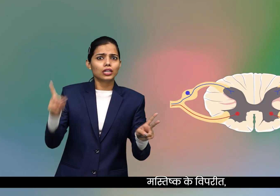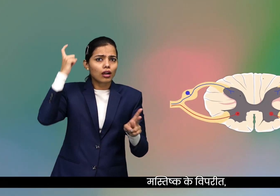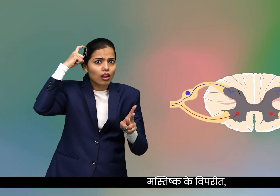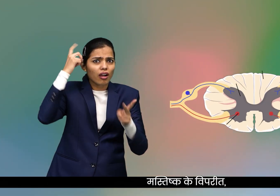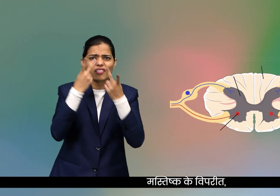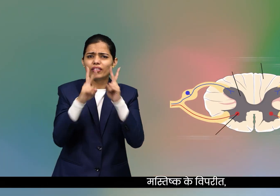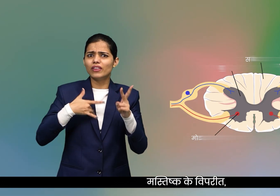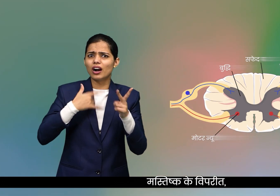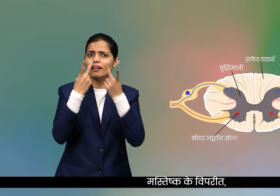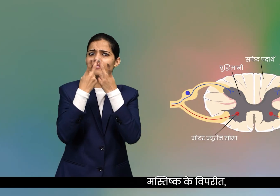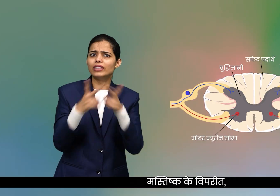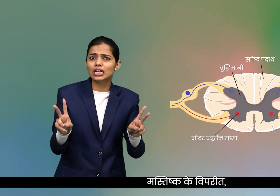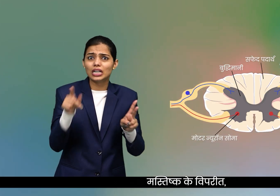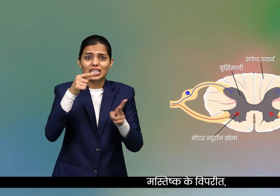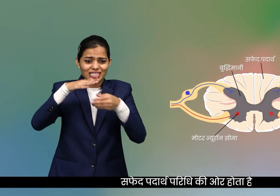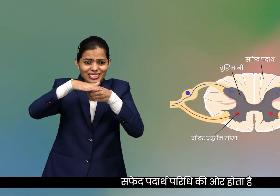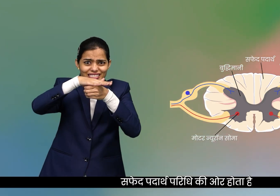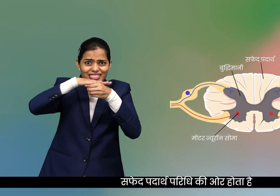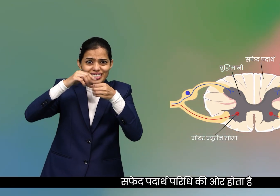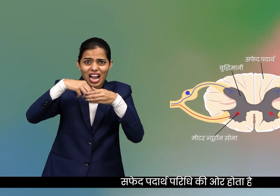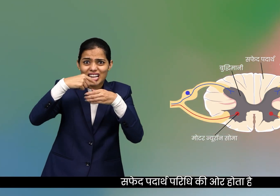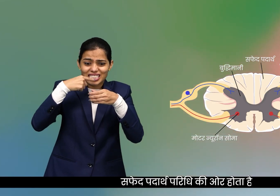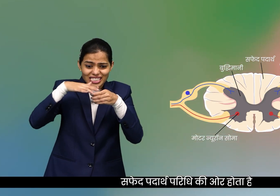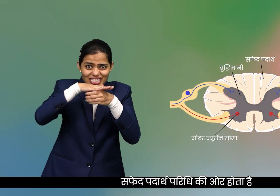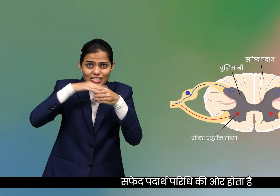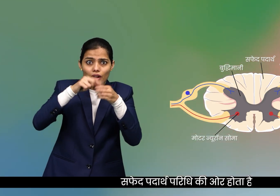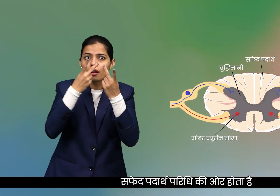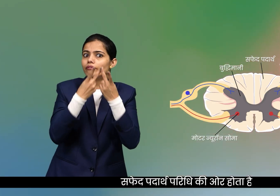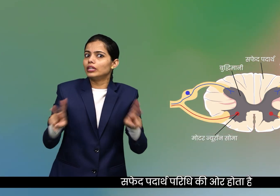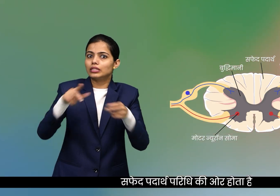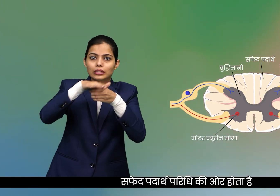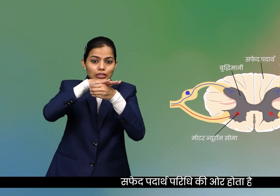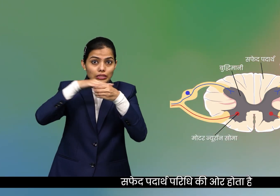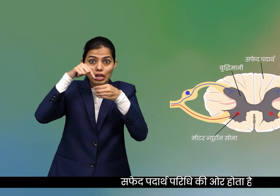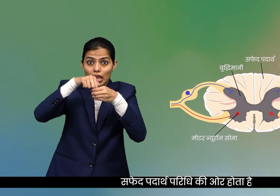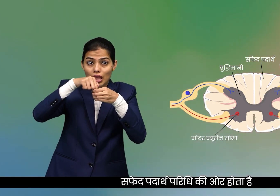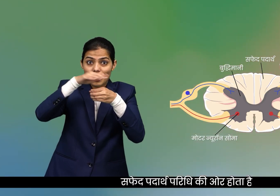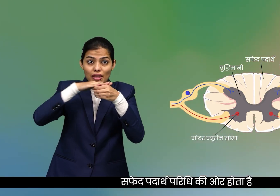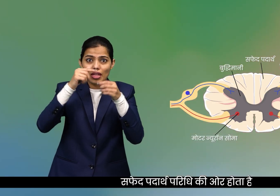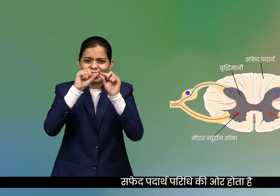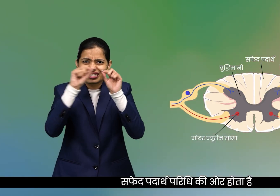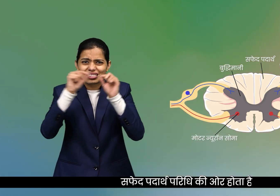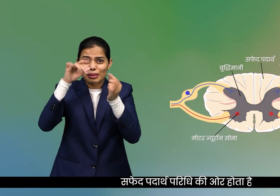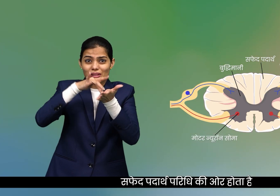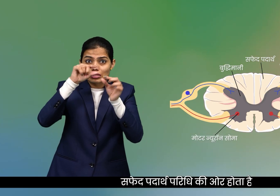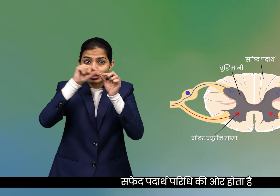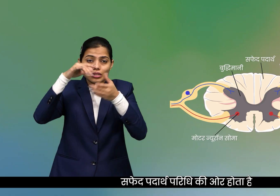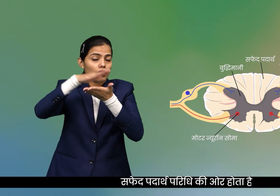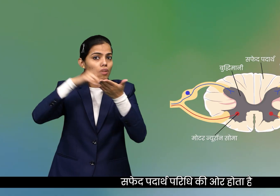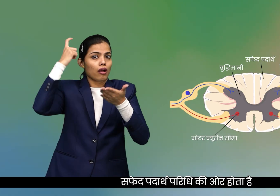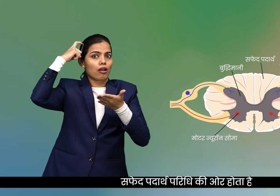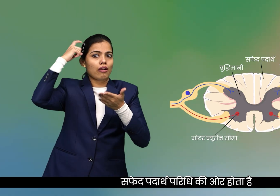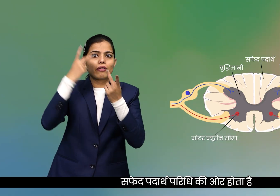मस्तिष्क के विपरीत सफेद पदार्थ परिधि की ओर होता है,